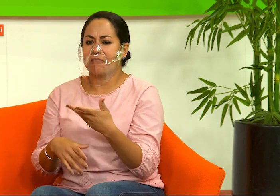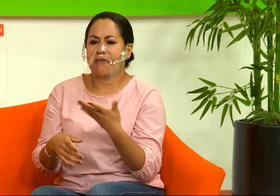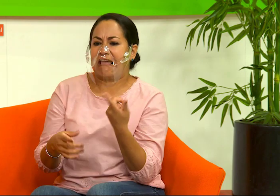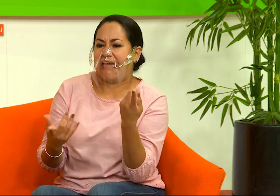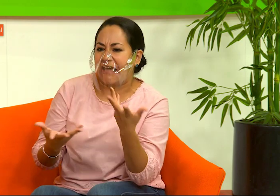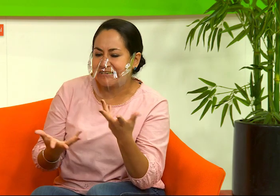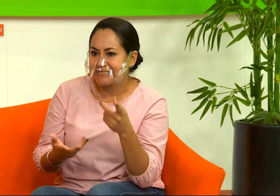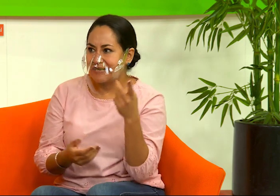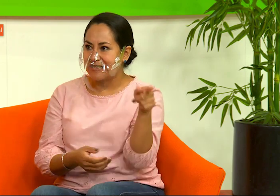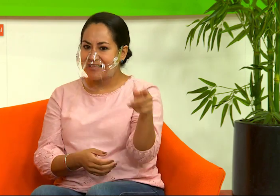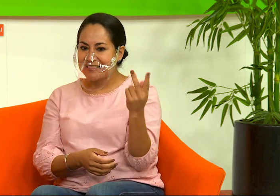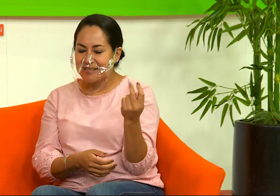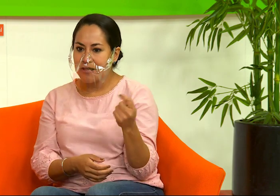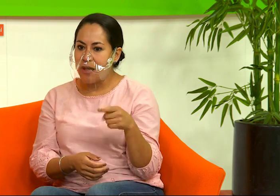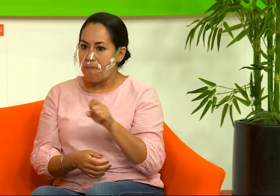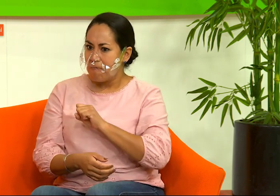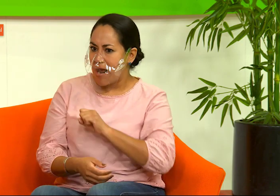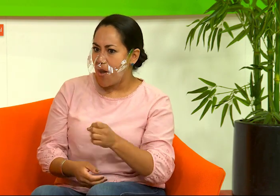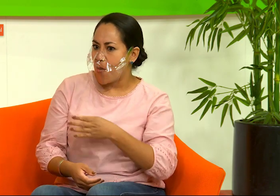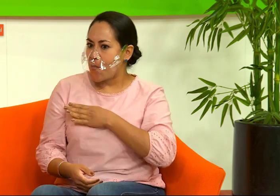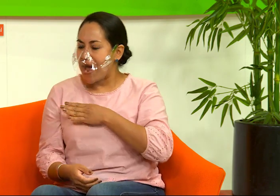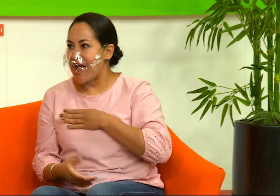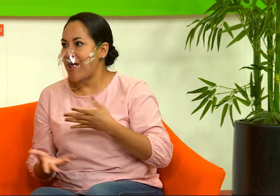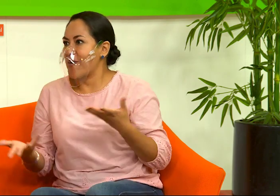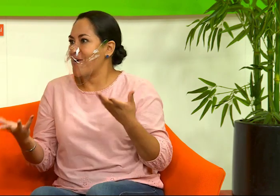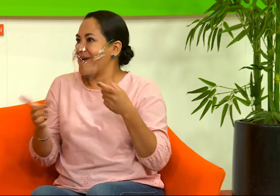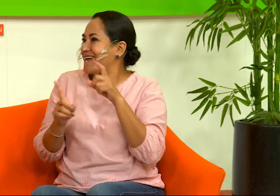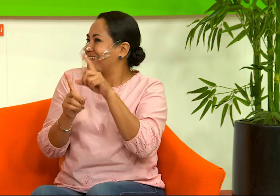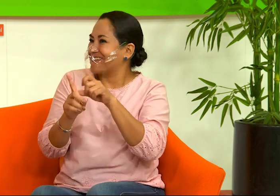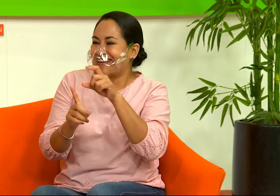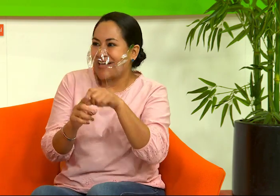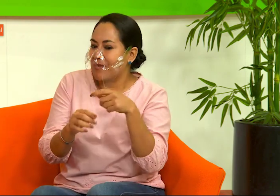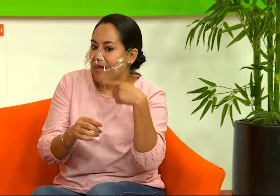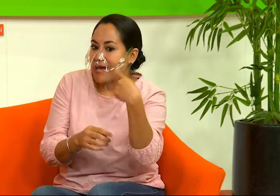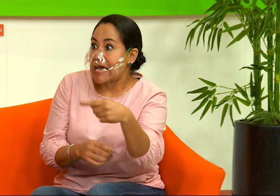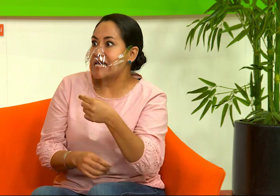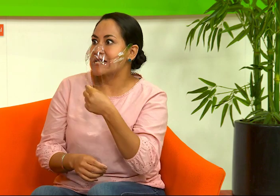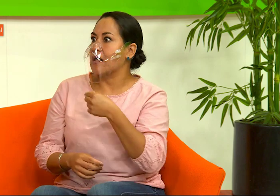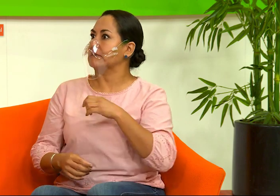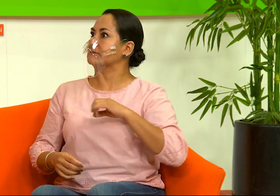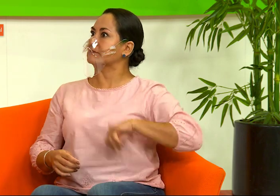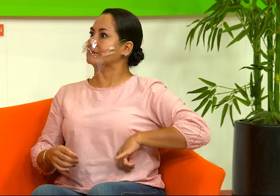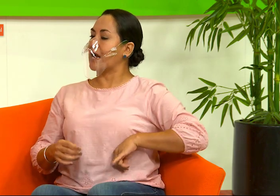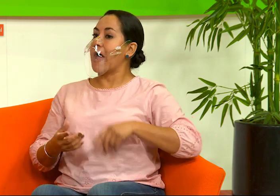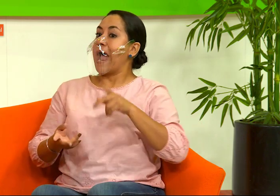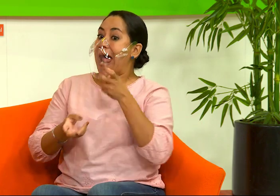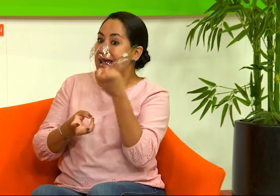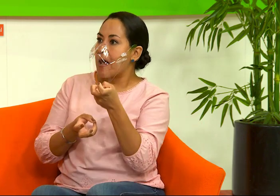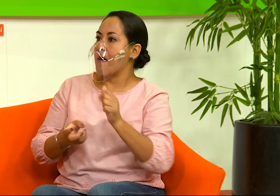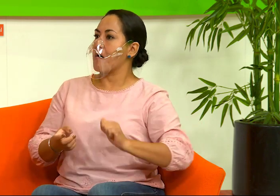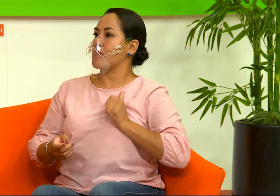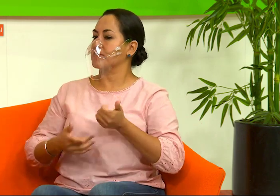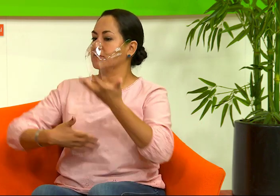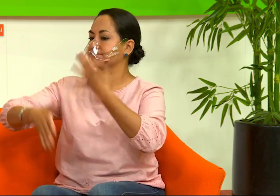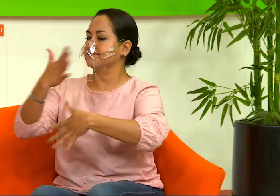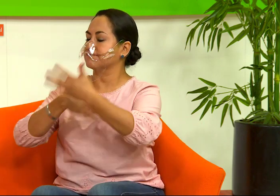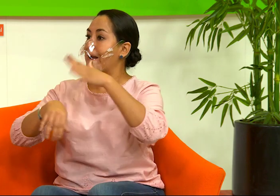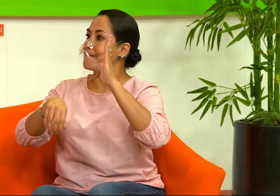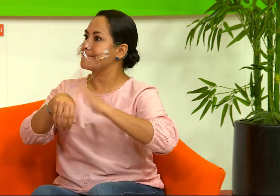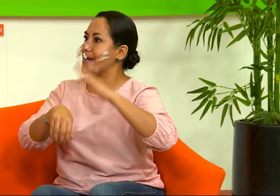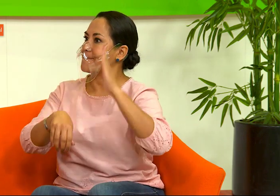aula y empezamos a platicar en relación a ese tema. Sí, quién es el bueno, quién es el antagonista, y entonces los niños están muy